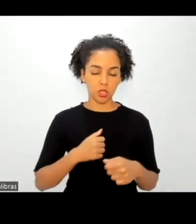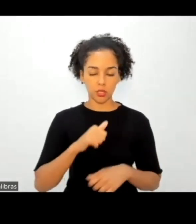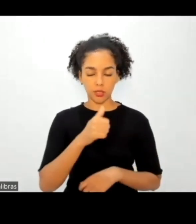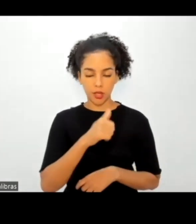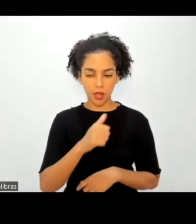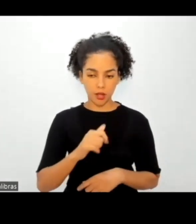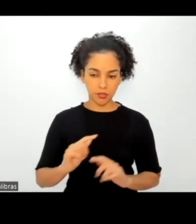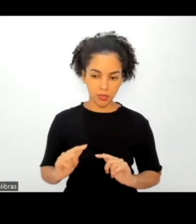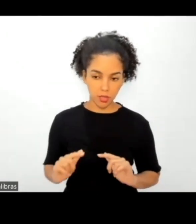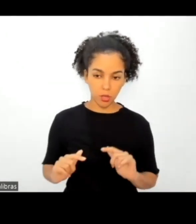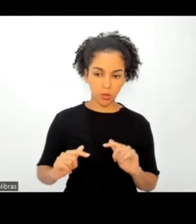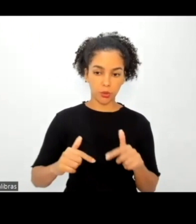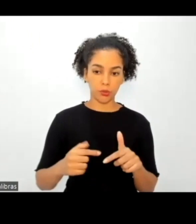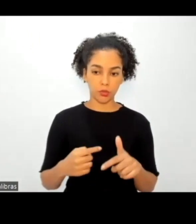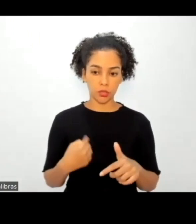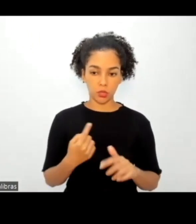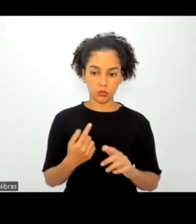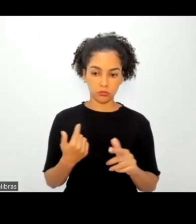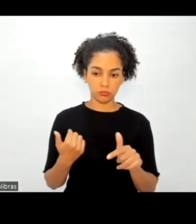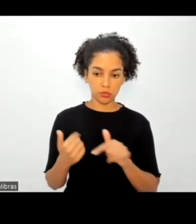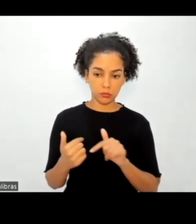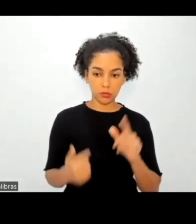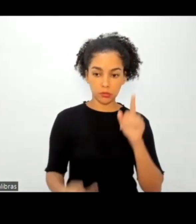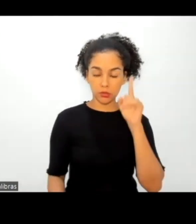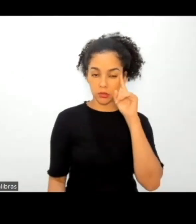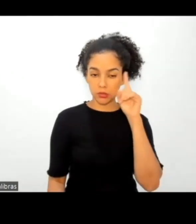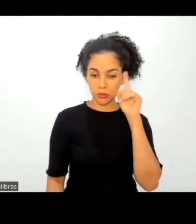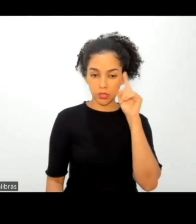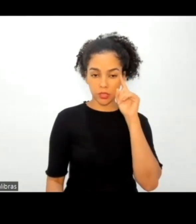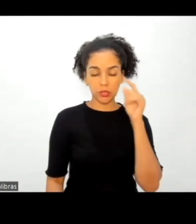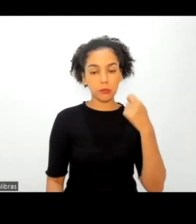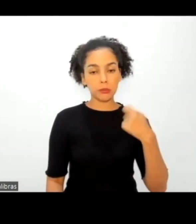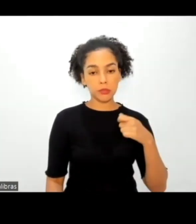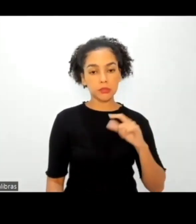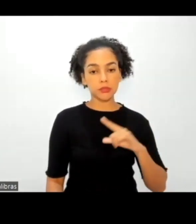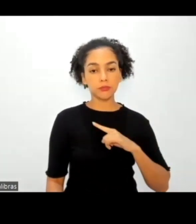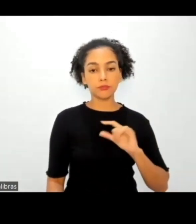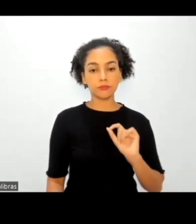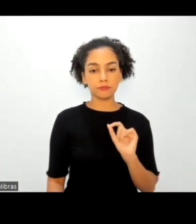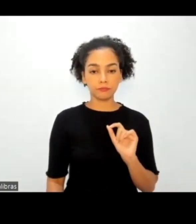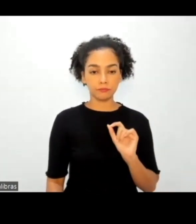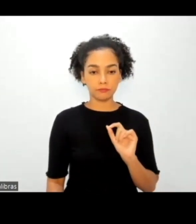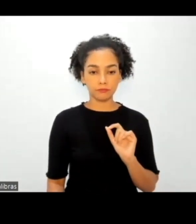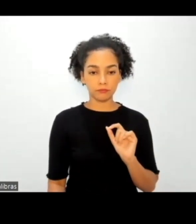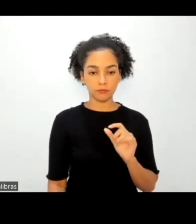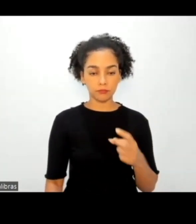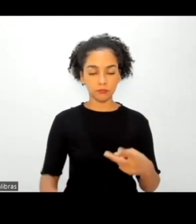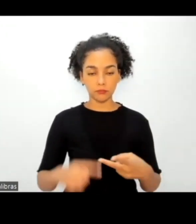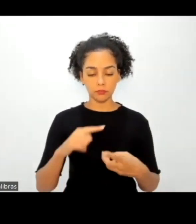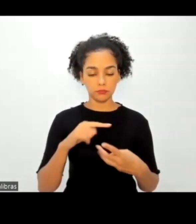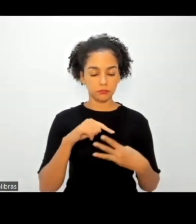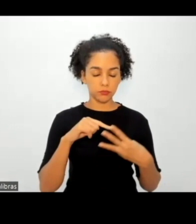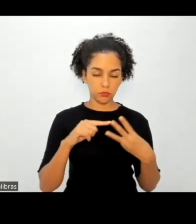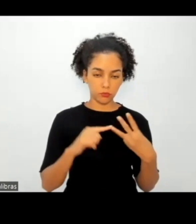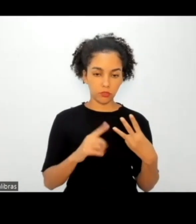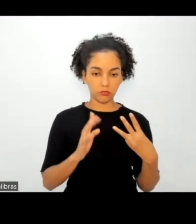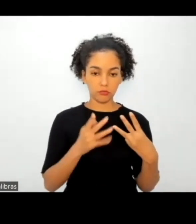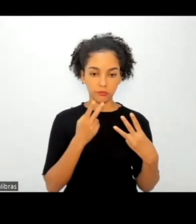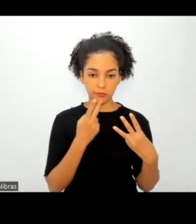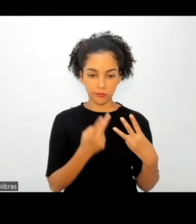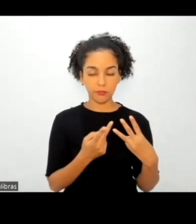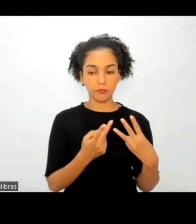nossa luta e as nossas ações cotidianas tem que incorporar, né, essa tríade gênero, raça e classe